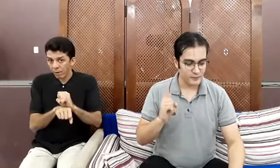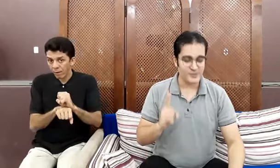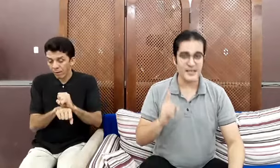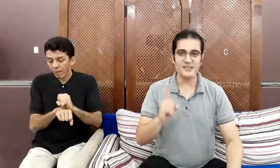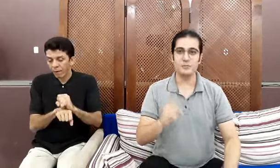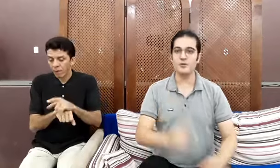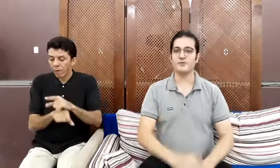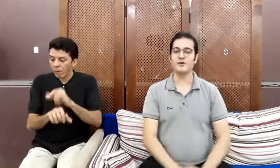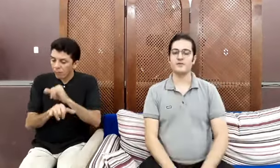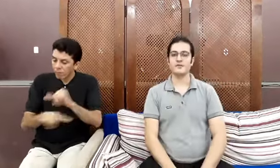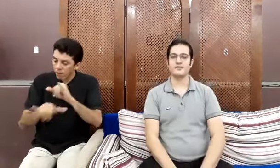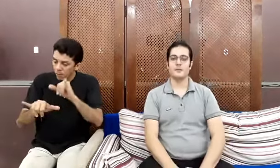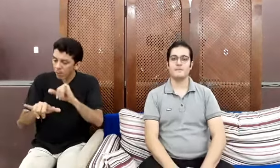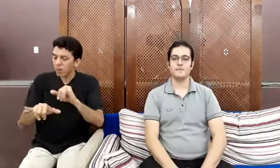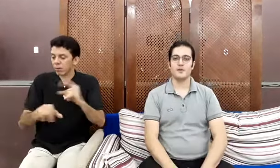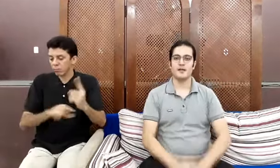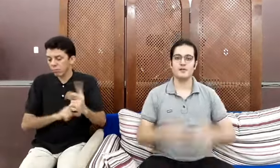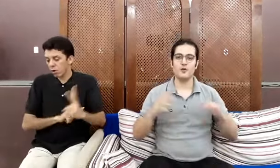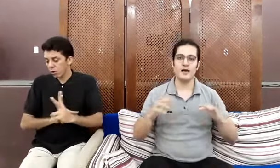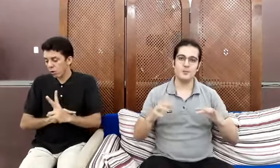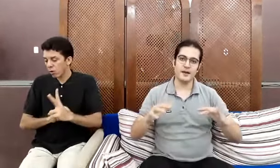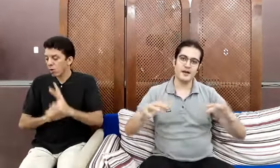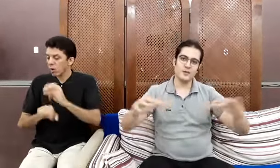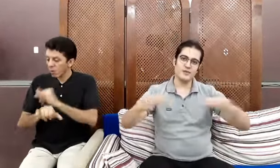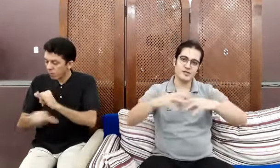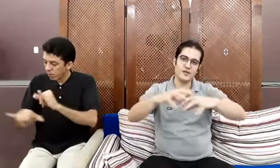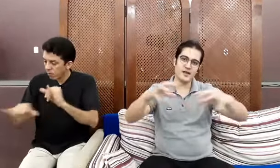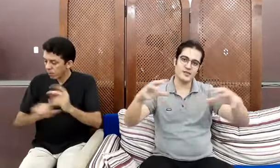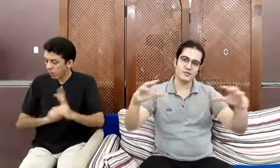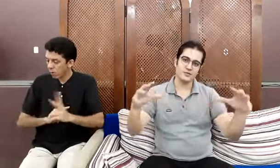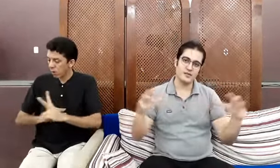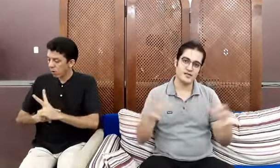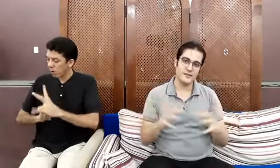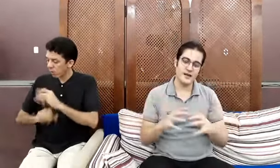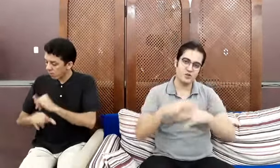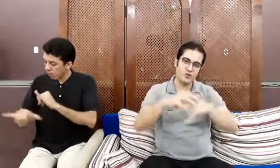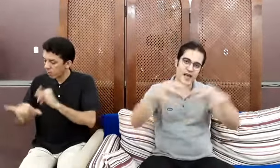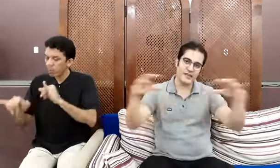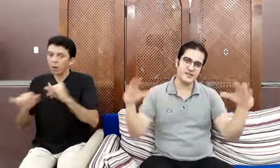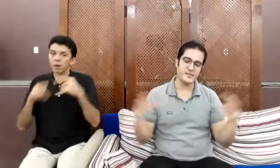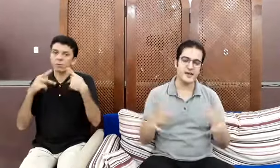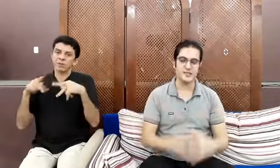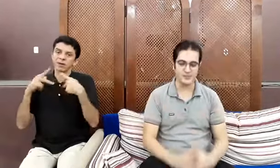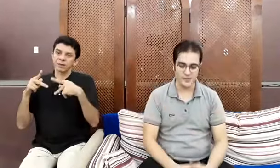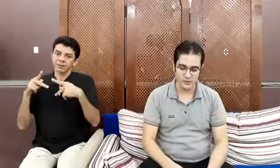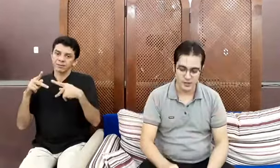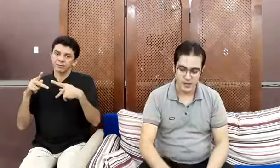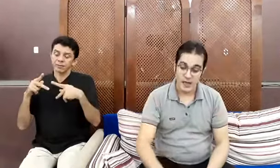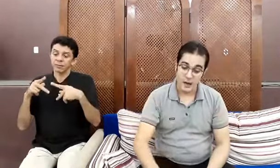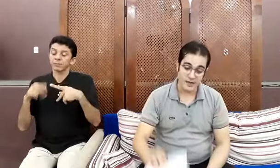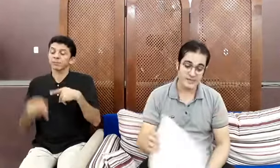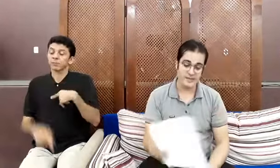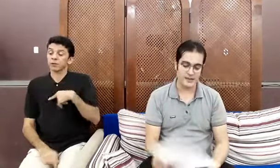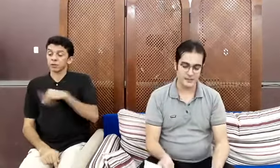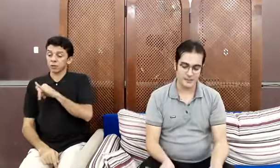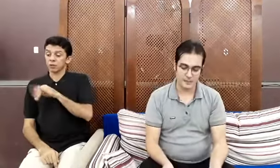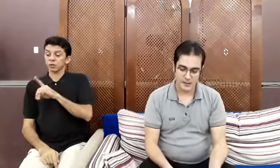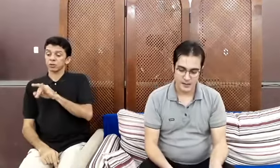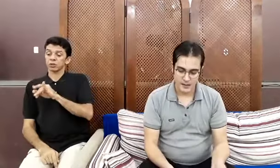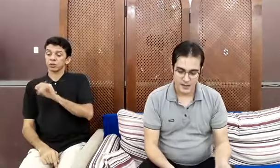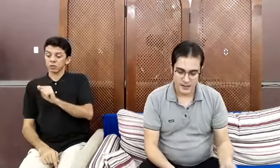para anunciar as boas novas. E eles voltaram pregando o Evangelho na região da Samaria. Judeia e Samaria estavam sendo